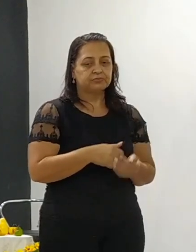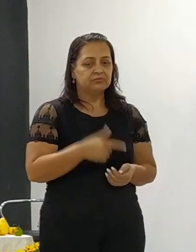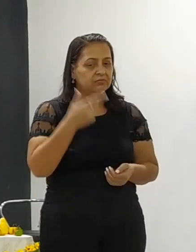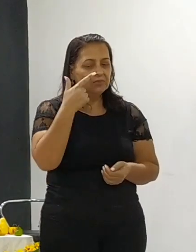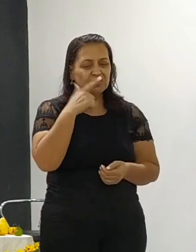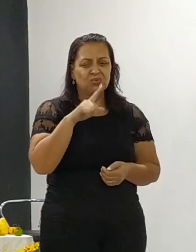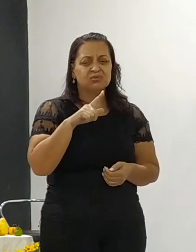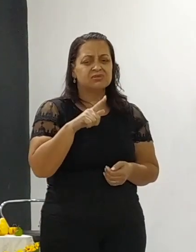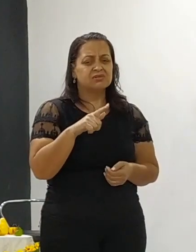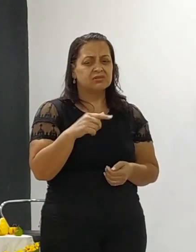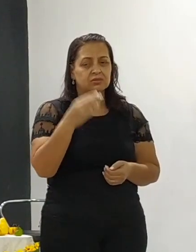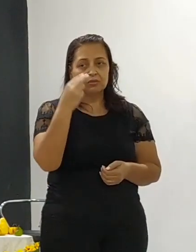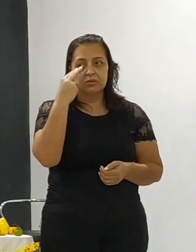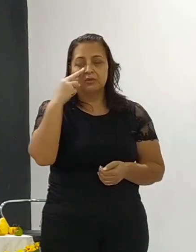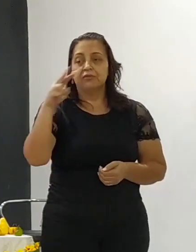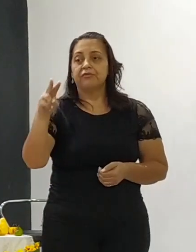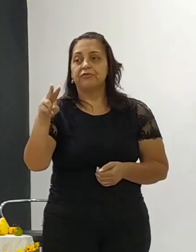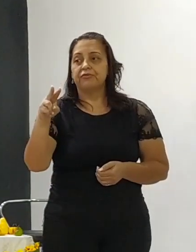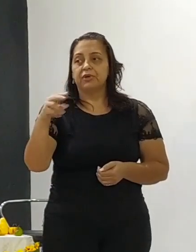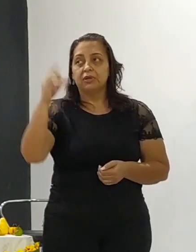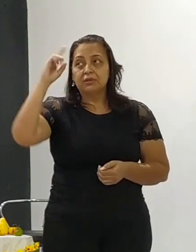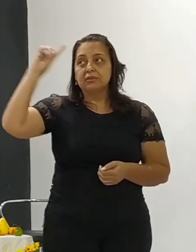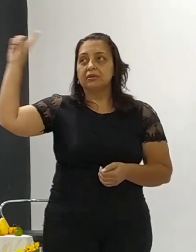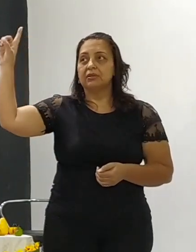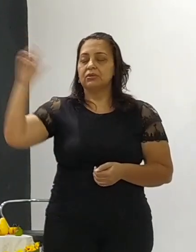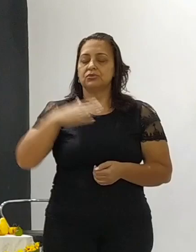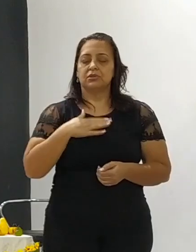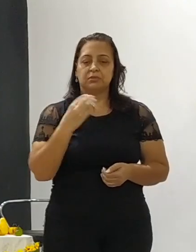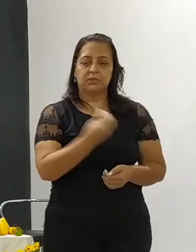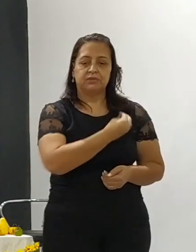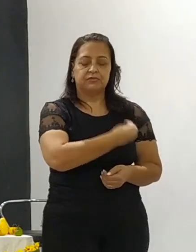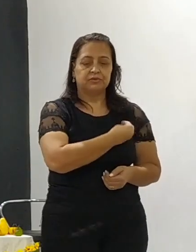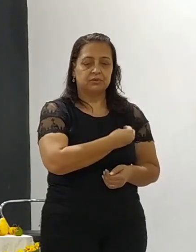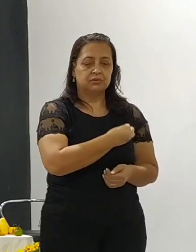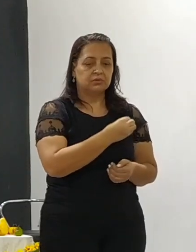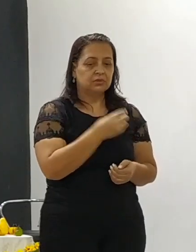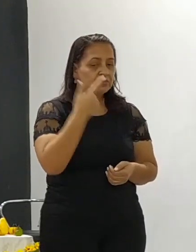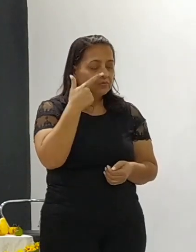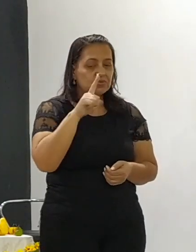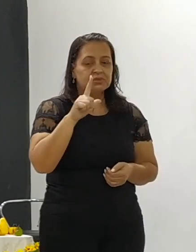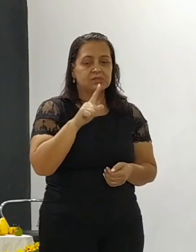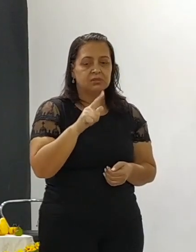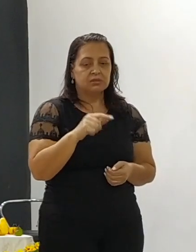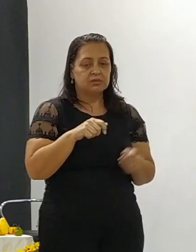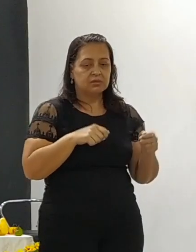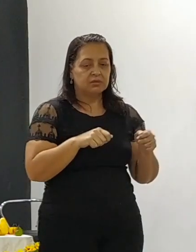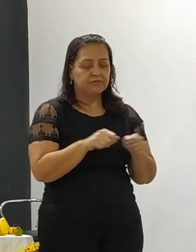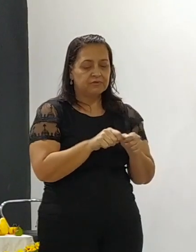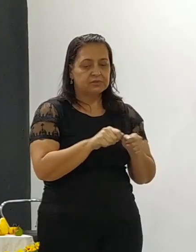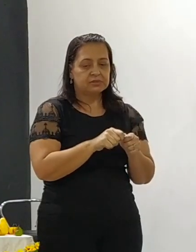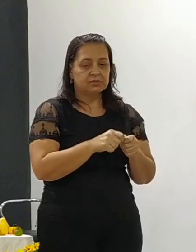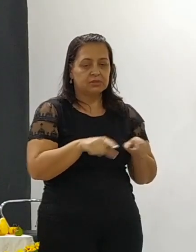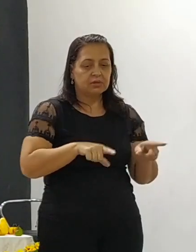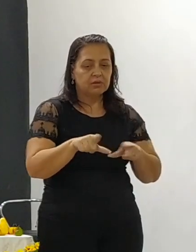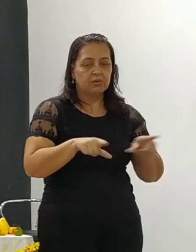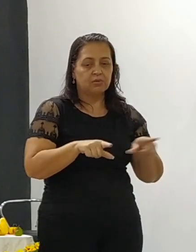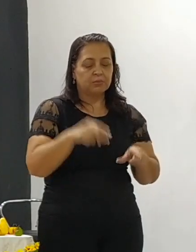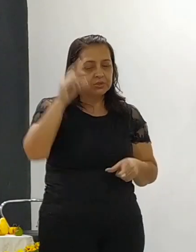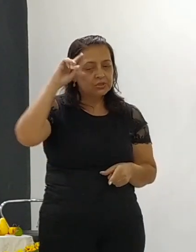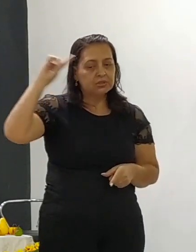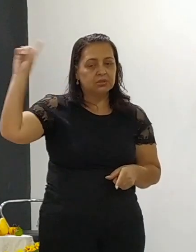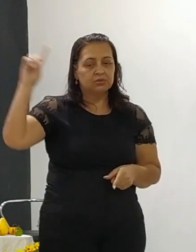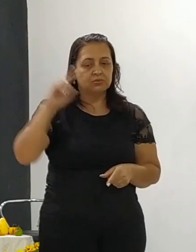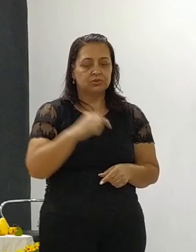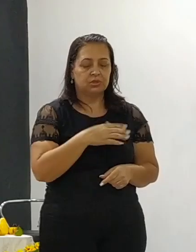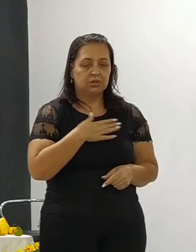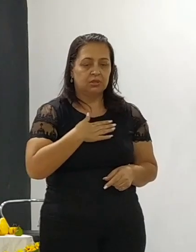Mas Deus está vendo. Eu não vou conseguir fazer a obra de Deus, porque não é o tema da